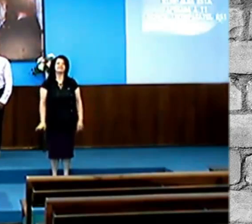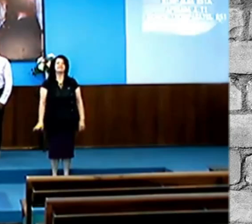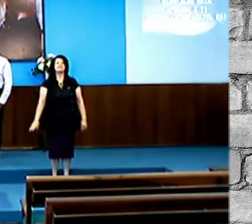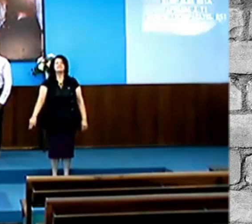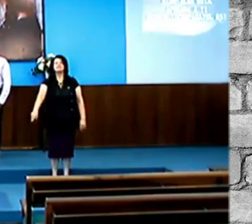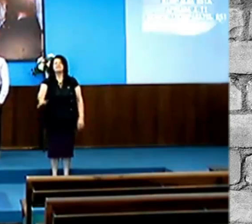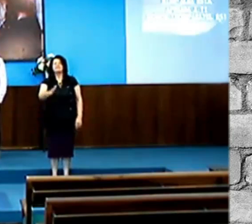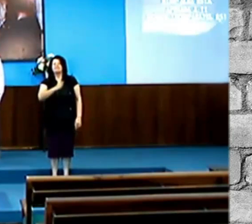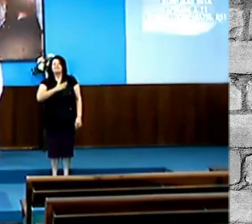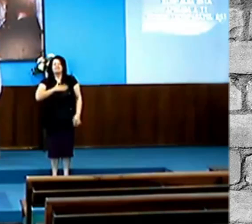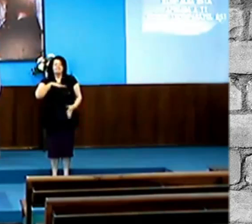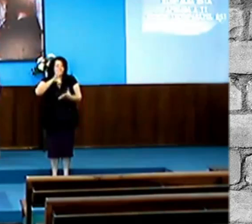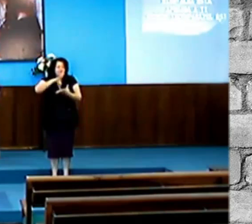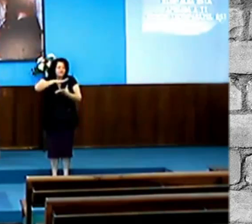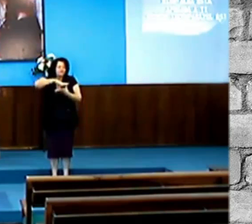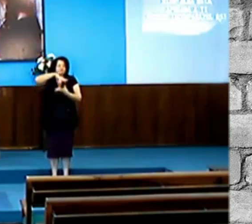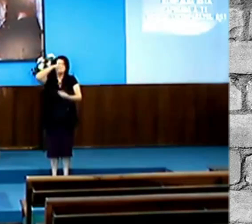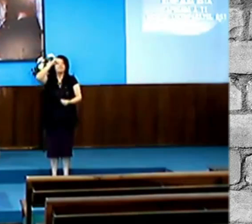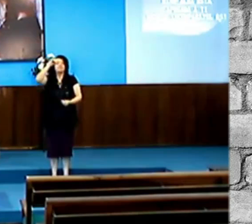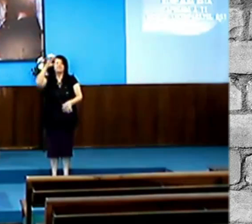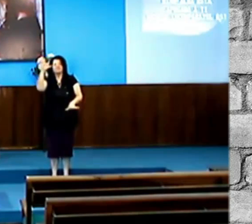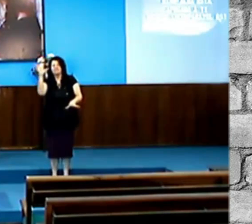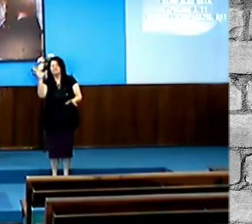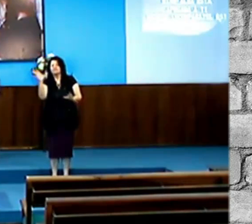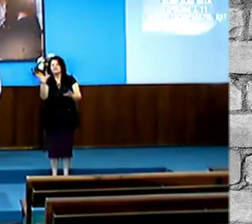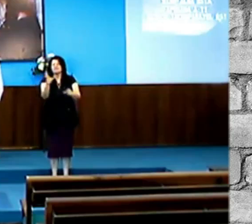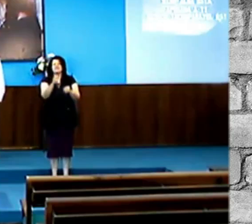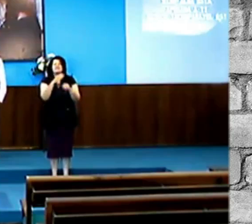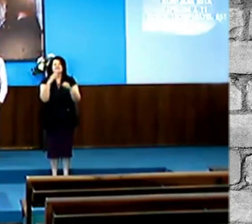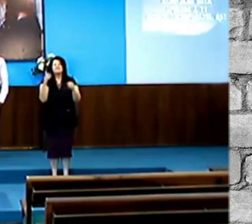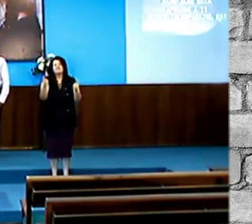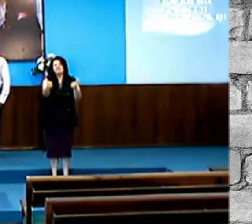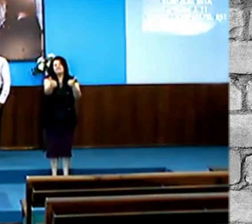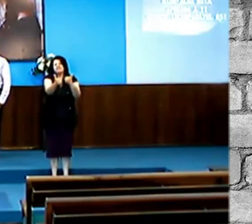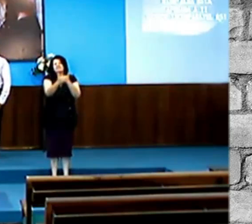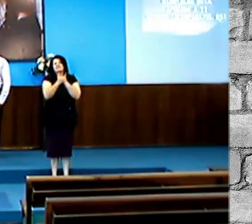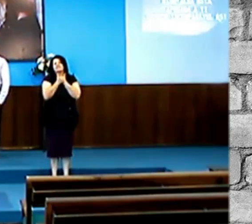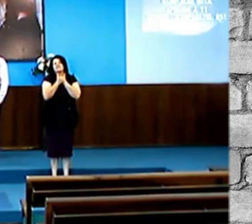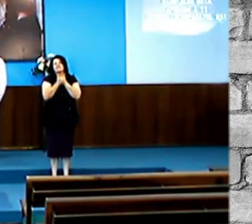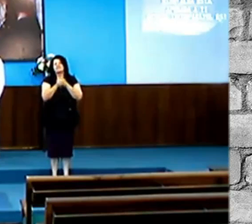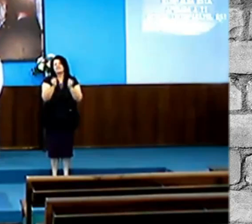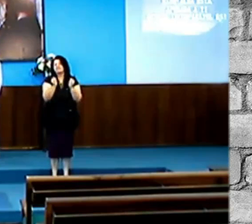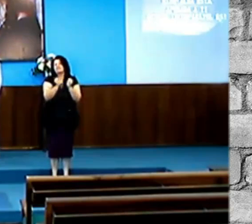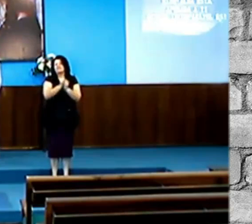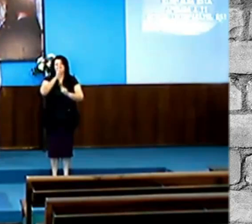és. Minha alma está apegada a ti, Senhor,